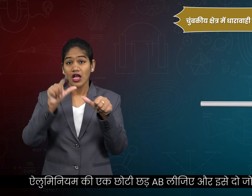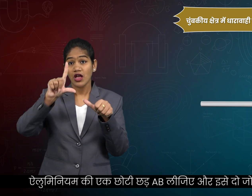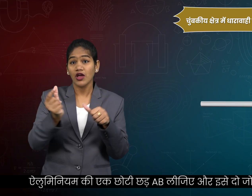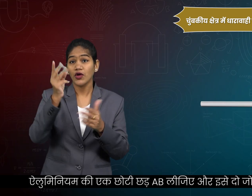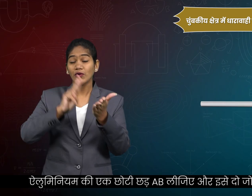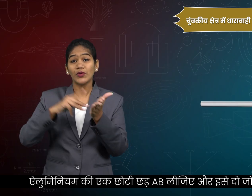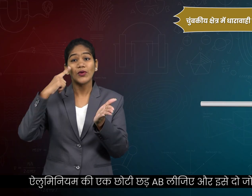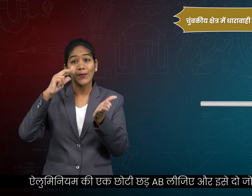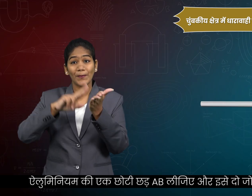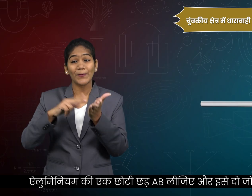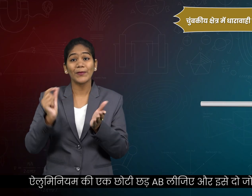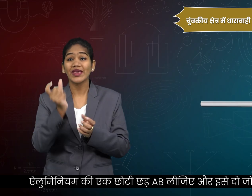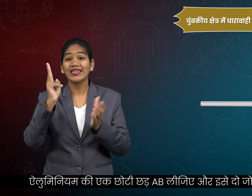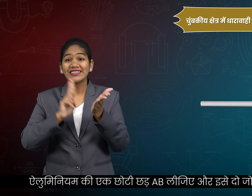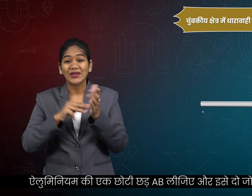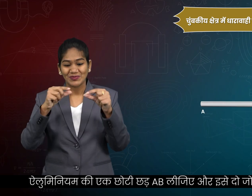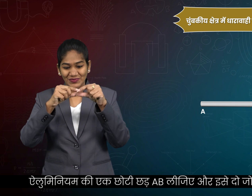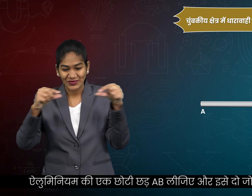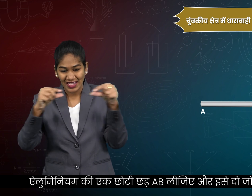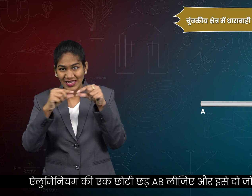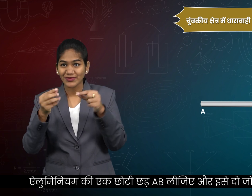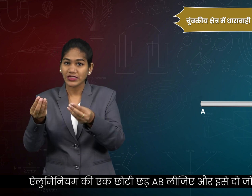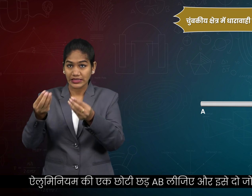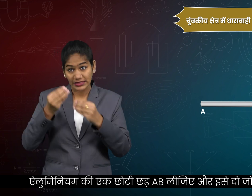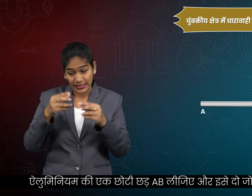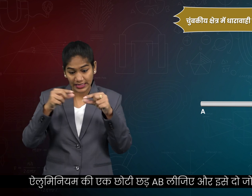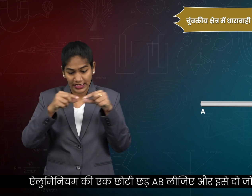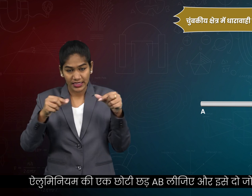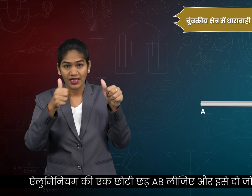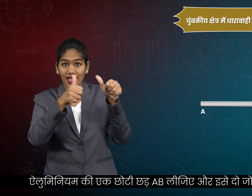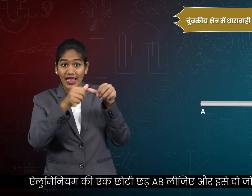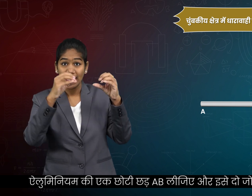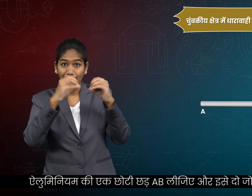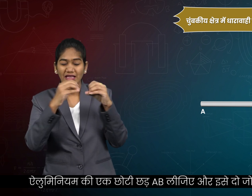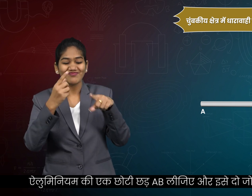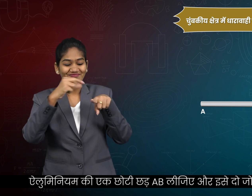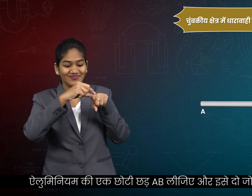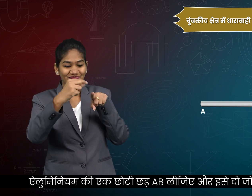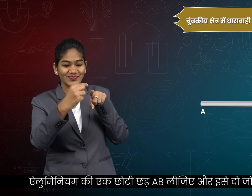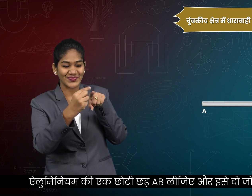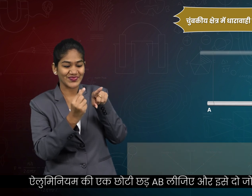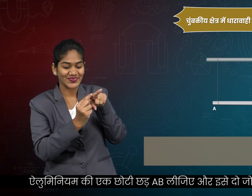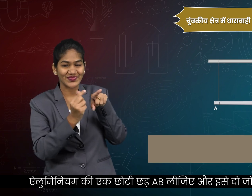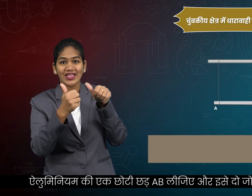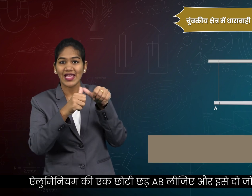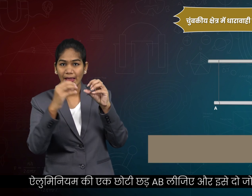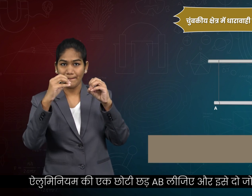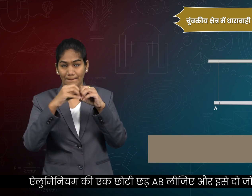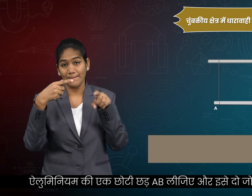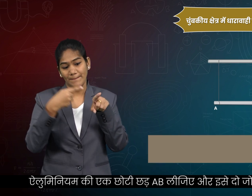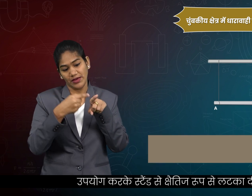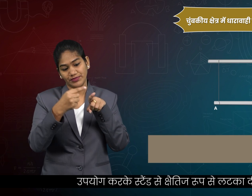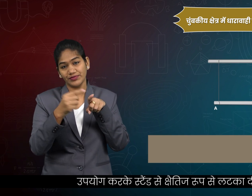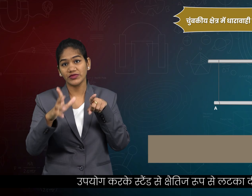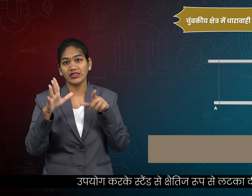एल्यूमीनियम की एक छोटी छड़ AB लीजिए और इसे दो जोड़ने वाले तारों